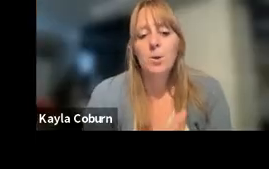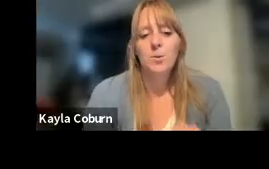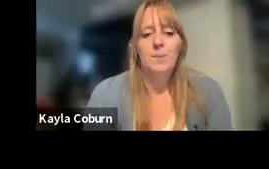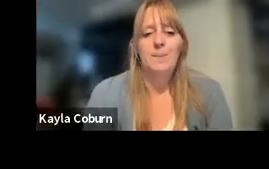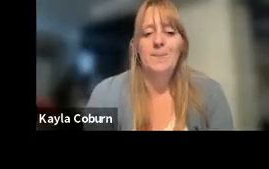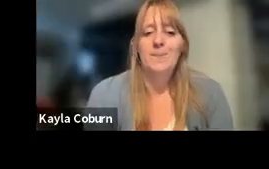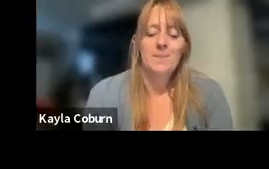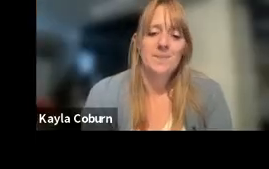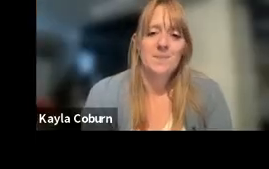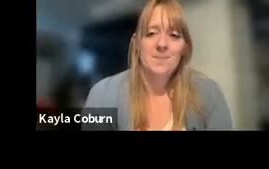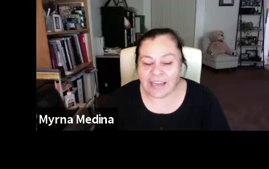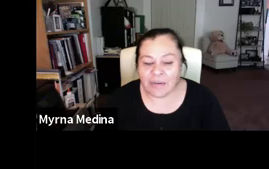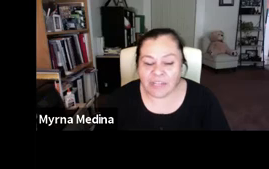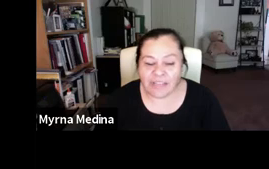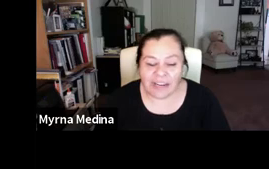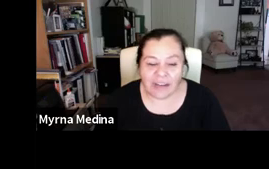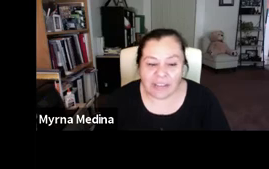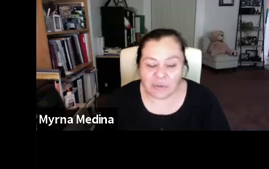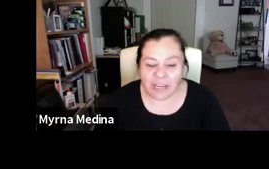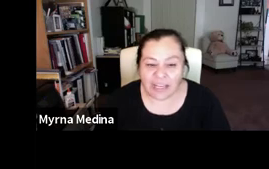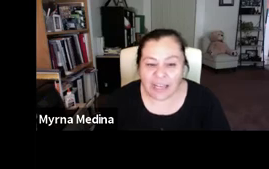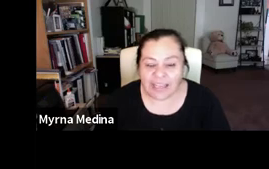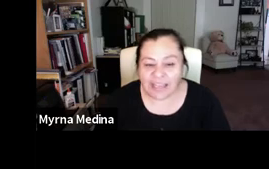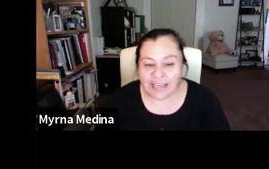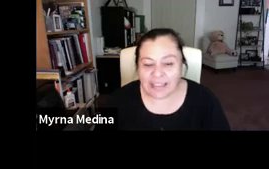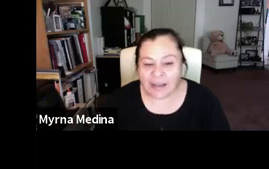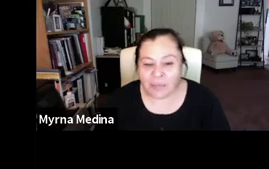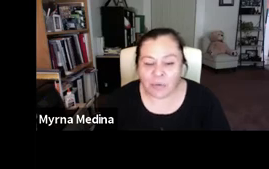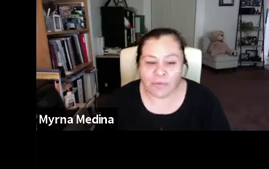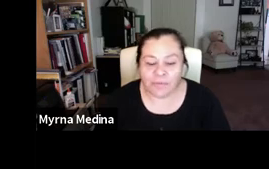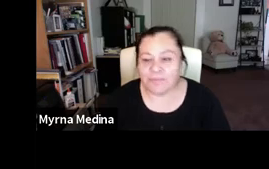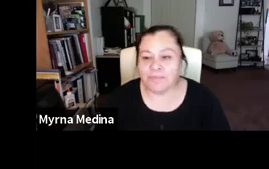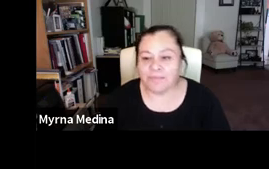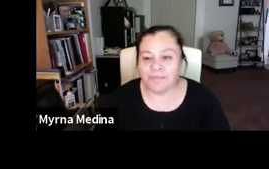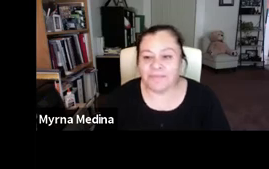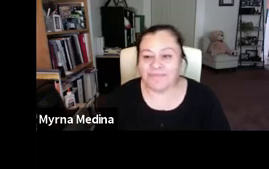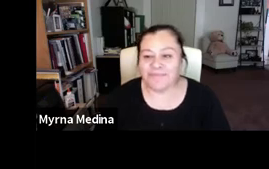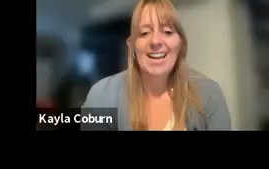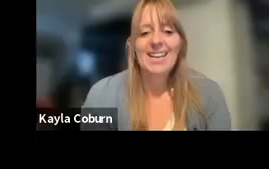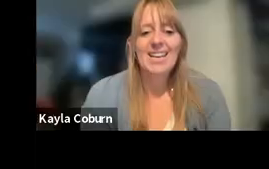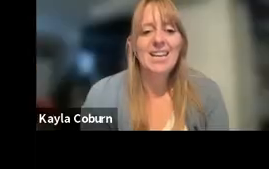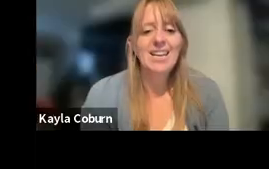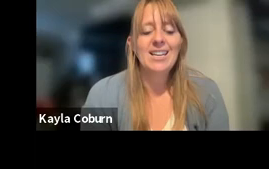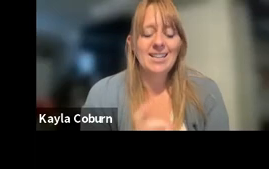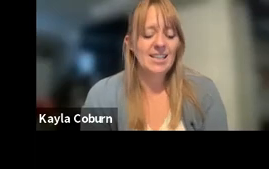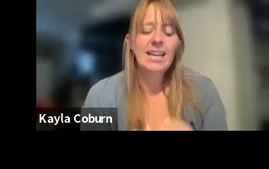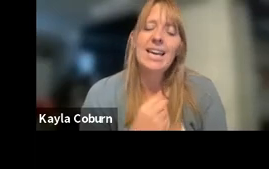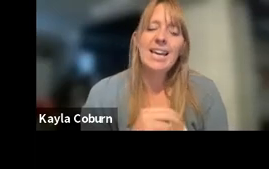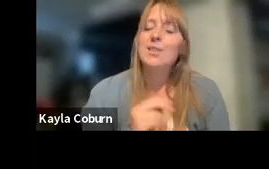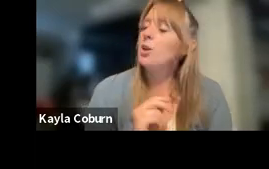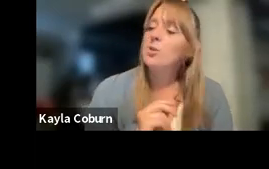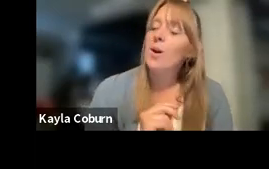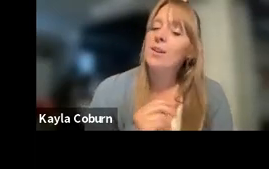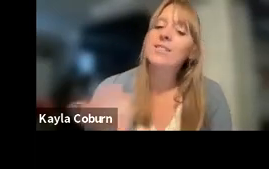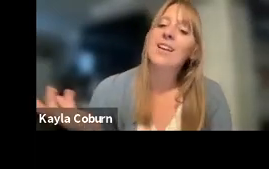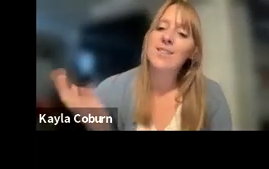yell, "Boo." Y ustedes van a escuchar a alguien que grita, "Boo." And he is eating